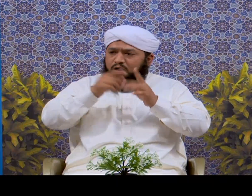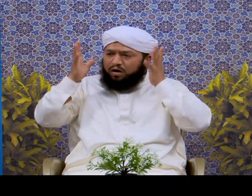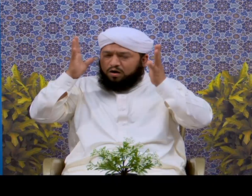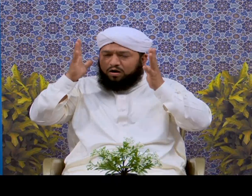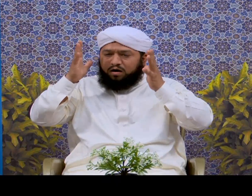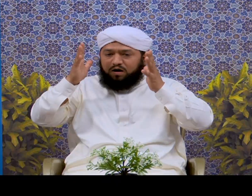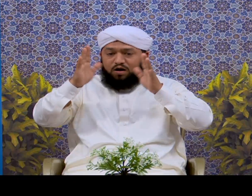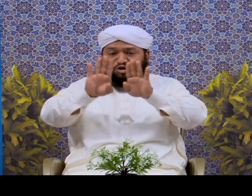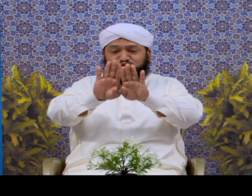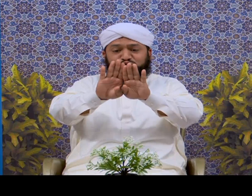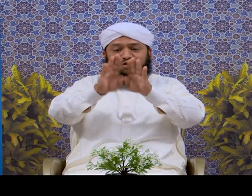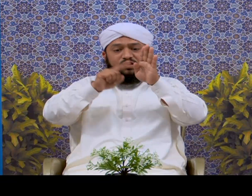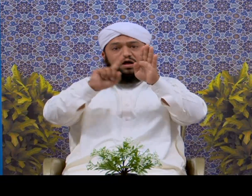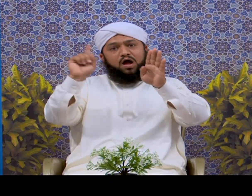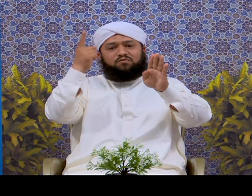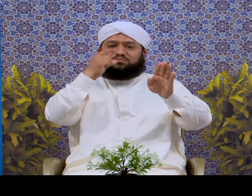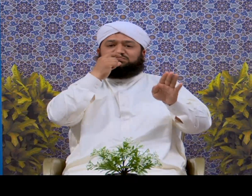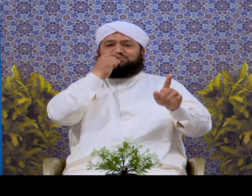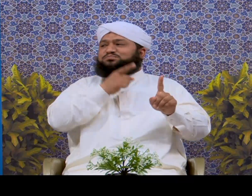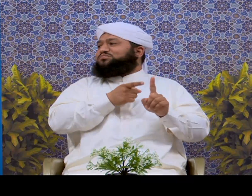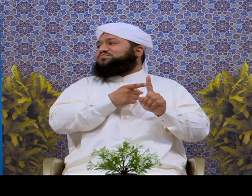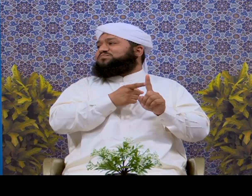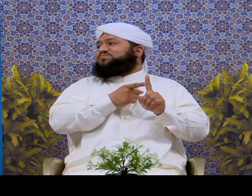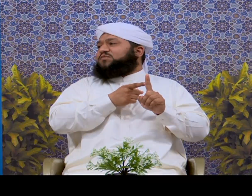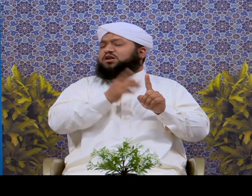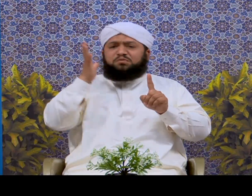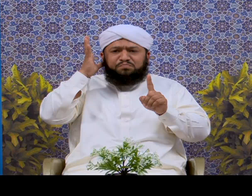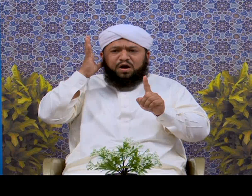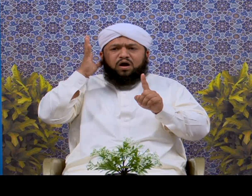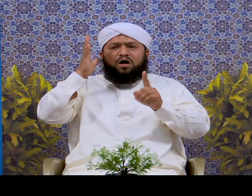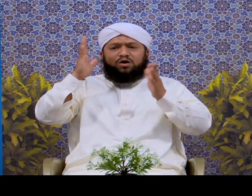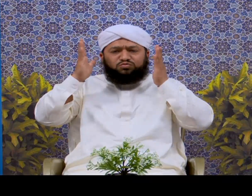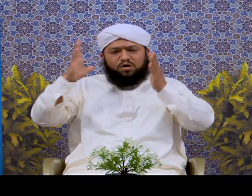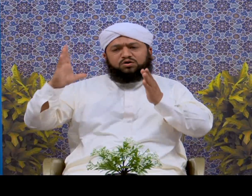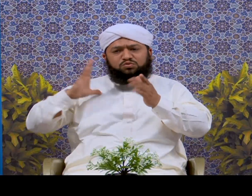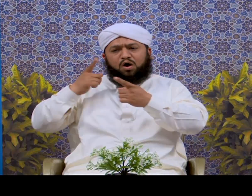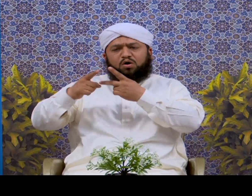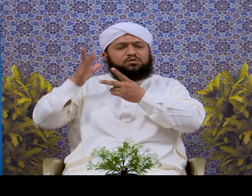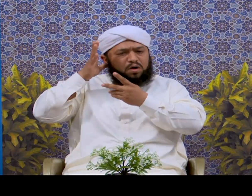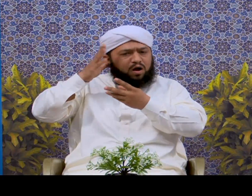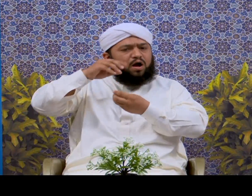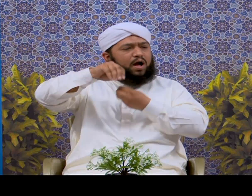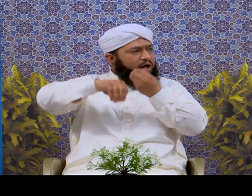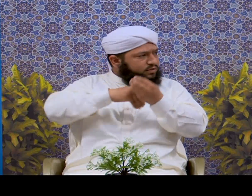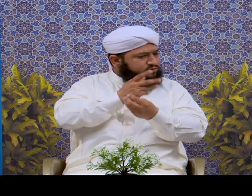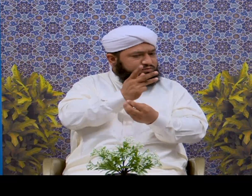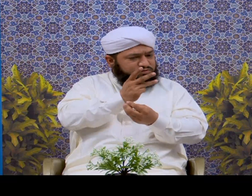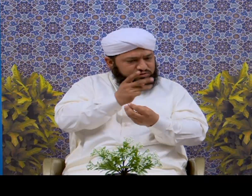دروازہ ہے۔ پیارے اسلامی بھائیوں، عبادات بہت قسم کی ہیں، نماز ہے، حج ہے، زکوٰۃ ہے، تلاوت،